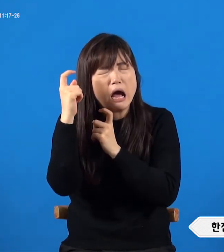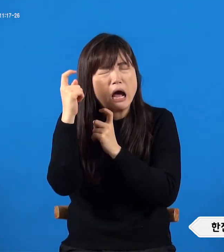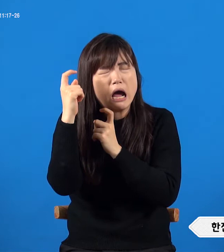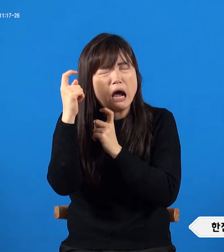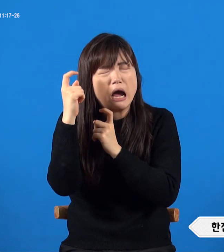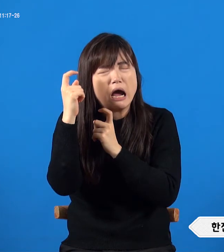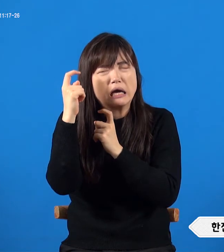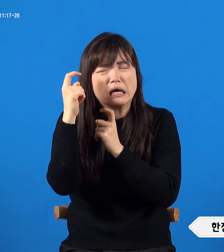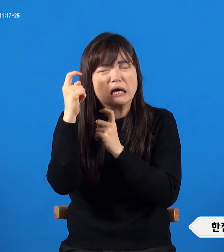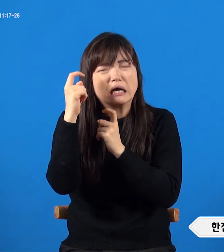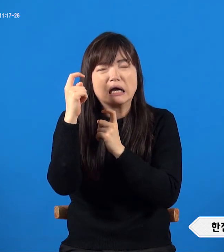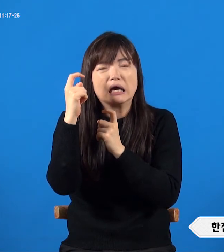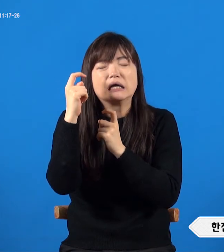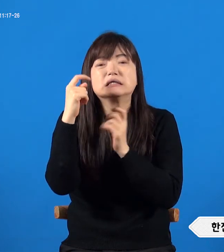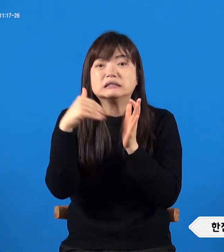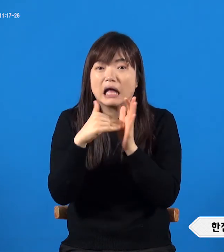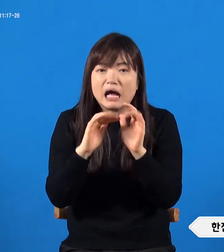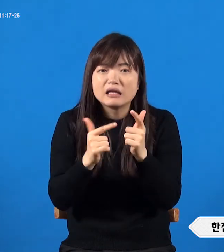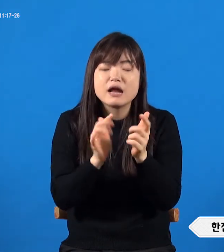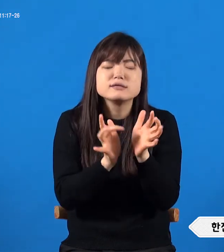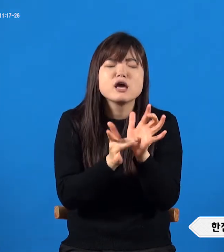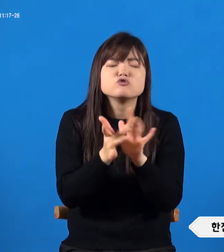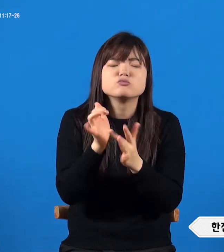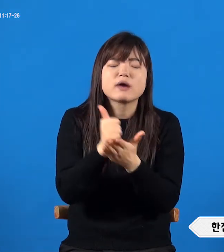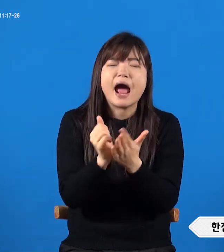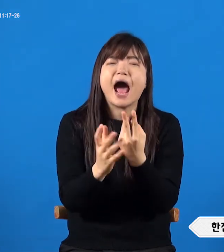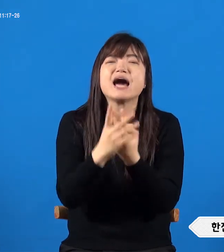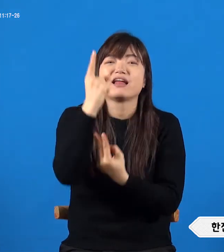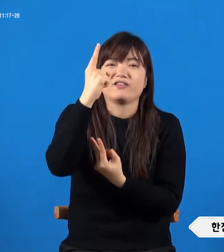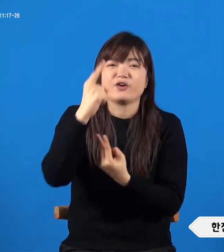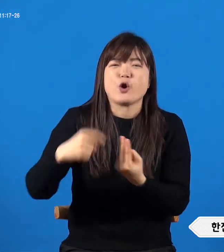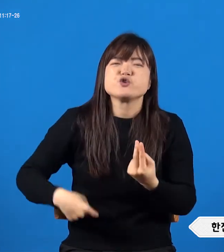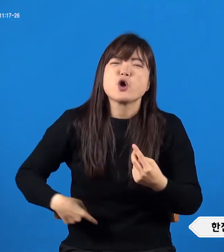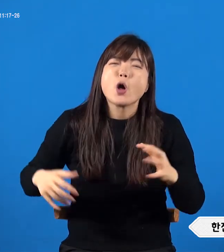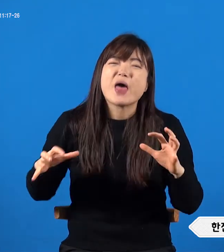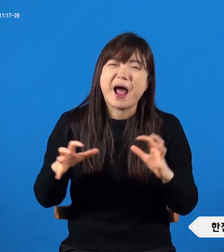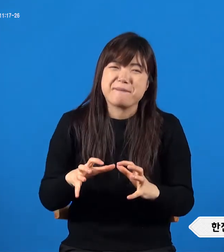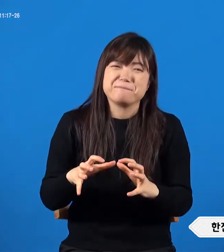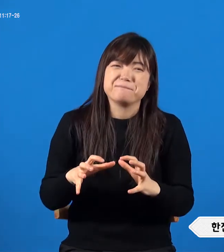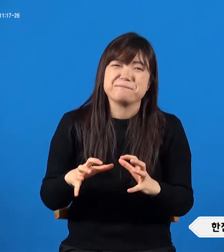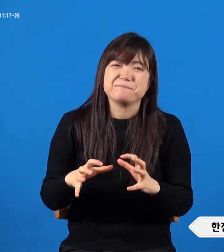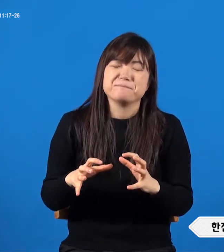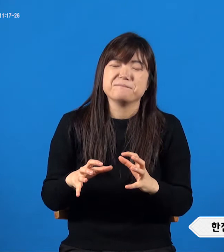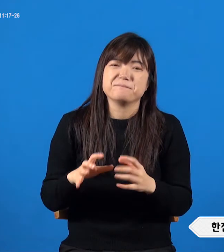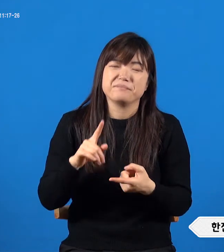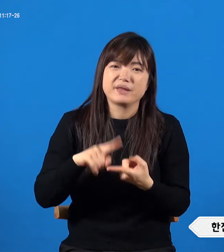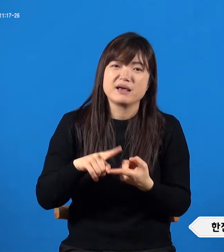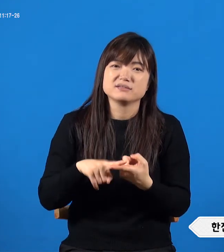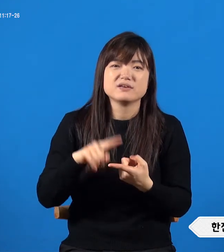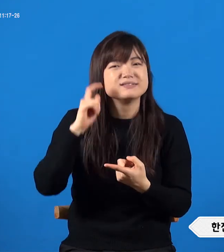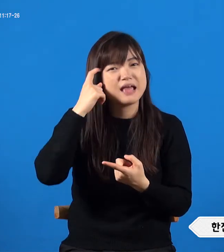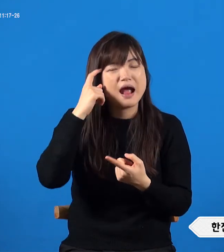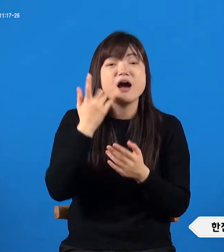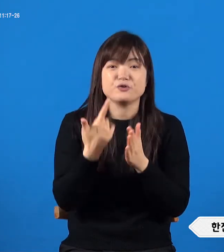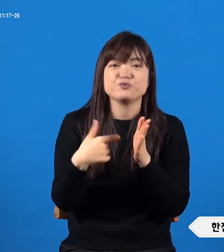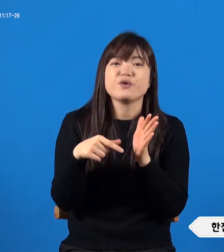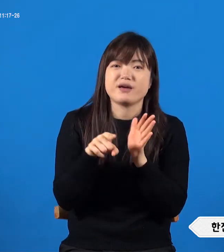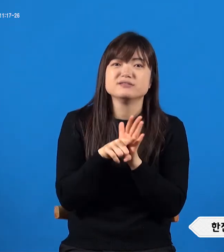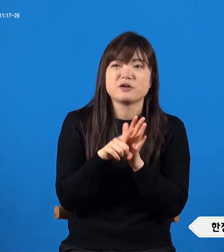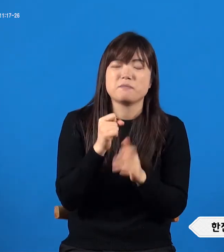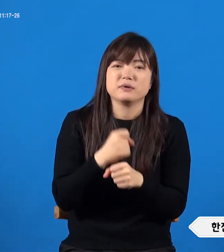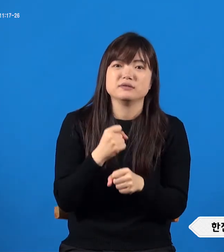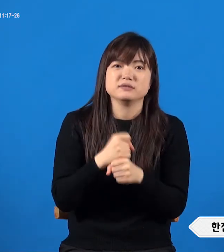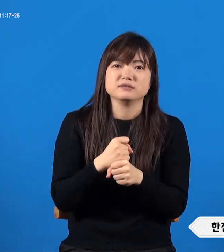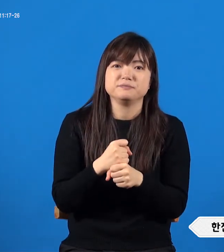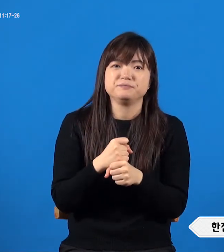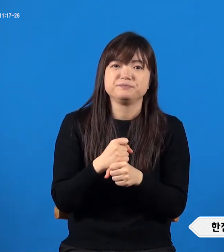성찬이 있다기보다는 예수님과 하나로 연합된 것을 깨닫게 하기 위해서, 그걸 더 견고하게 하기 위해서 있는